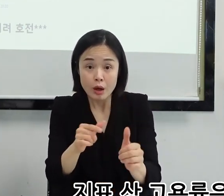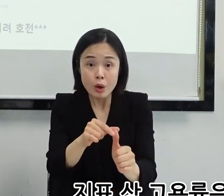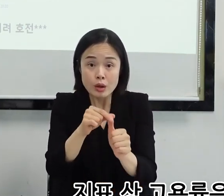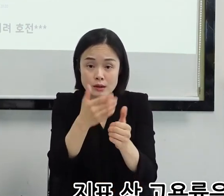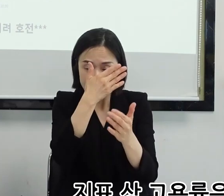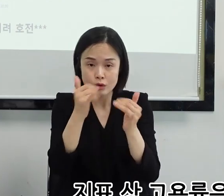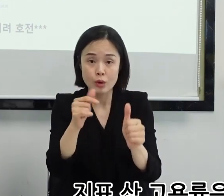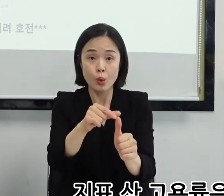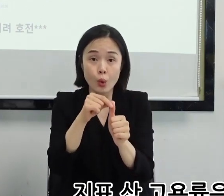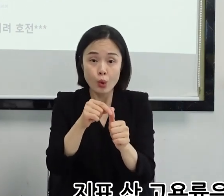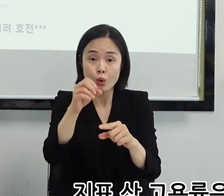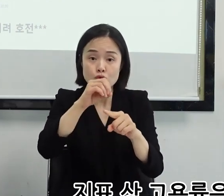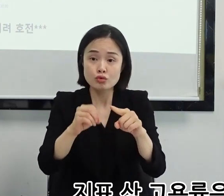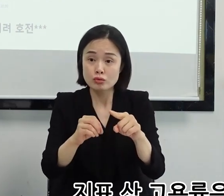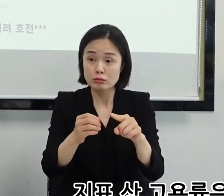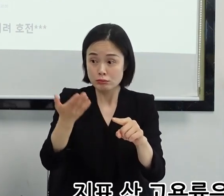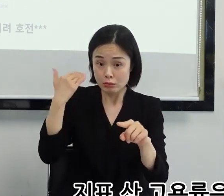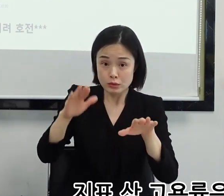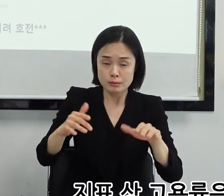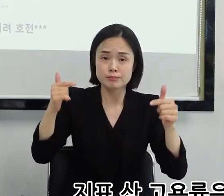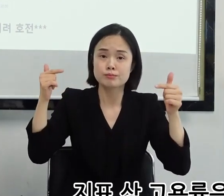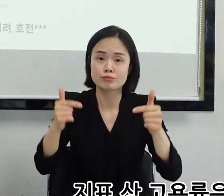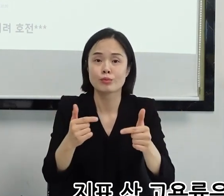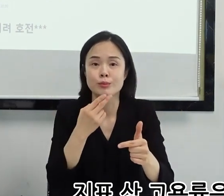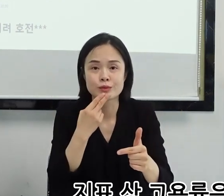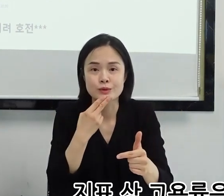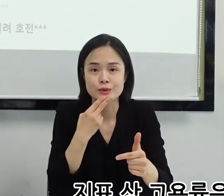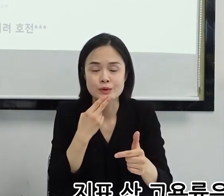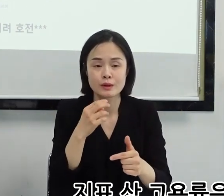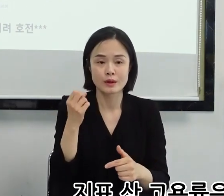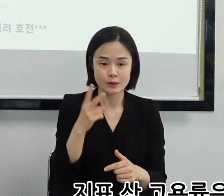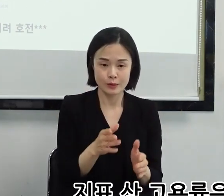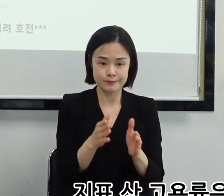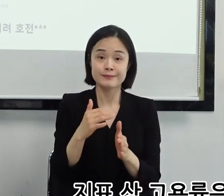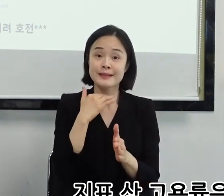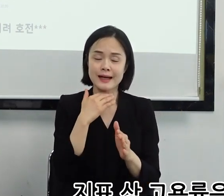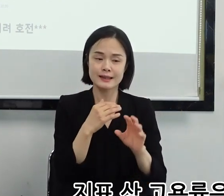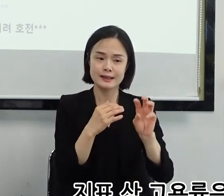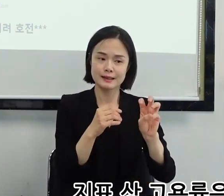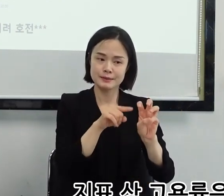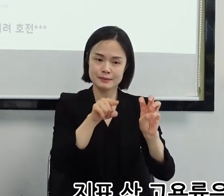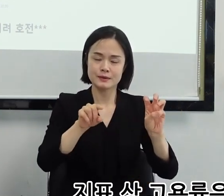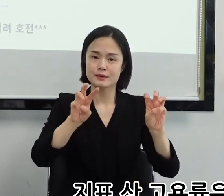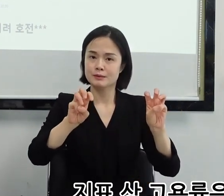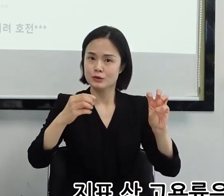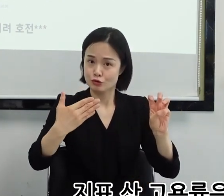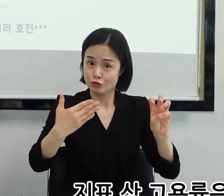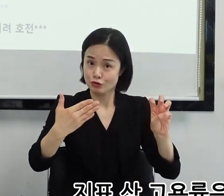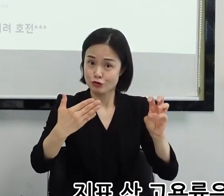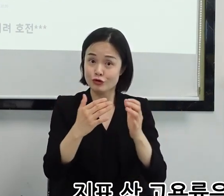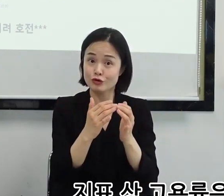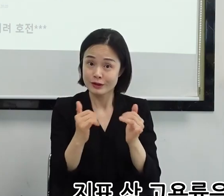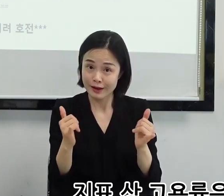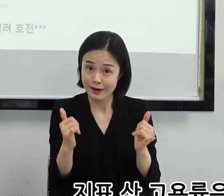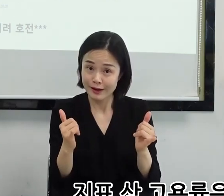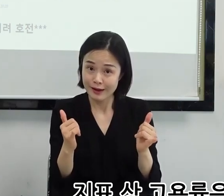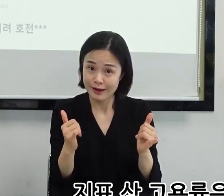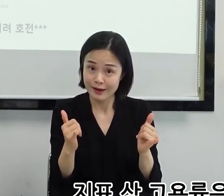30에서 39세 인구도 줄진 않았습니다. 그러니까 늘어났지만은 늘어나는 폭이 작았다. 반면에